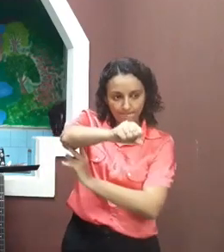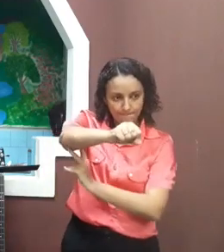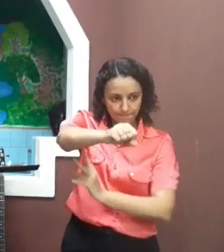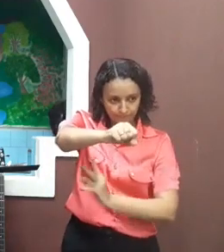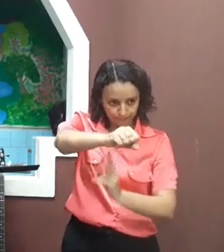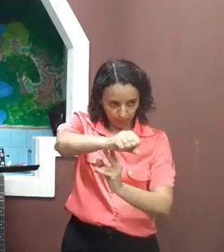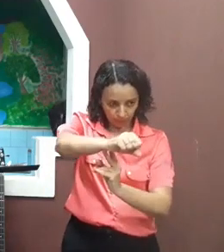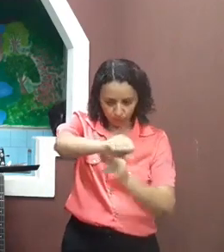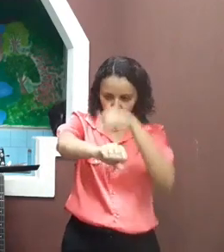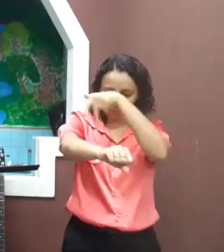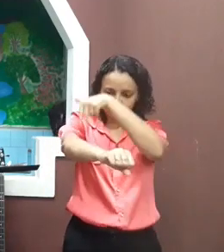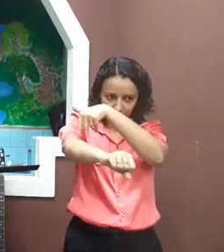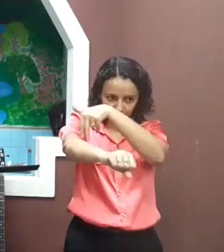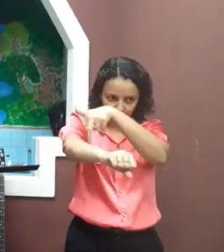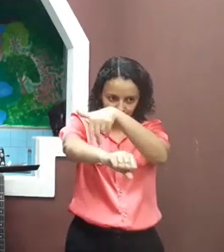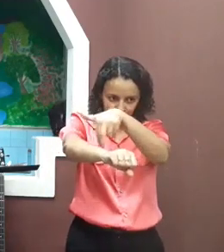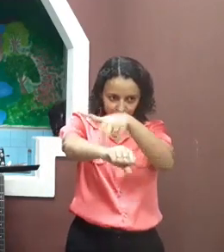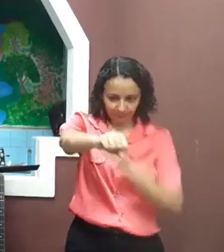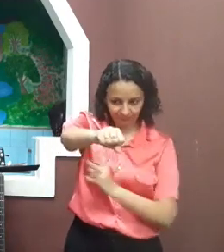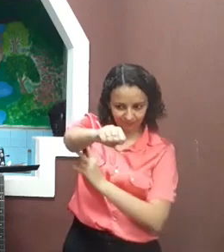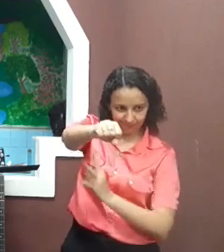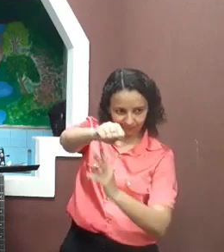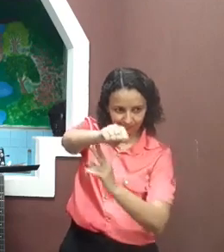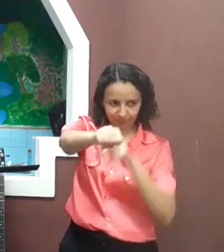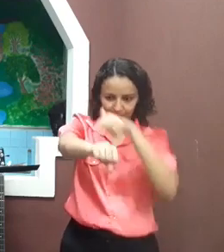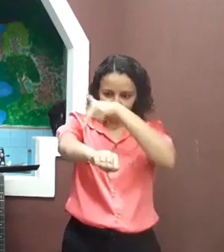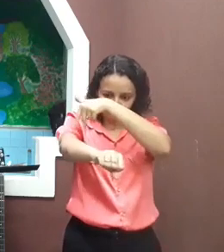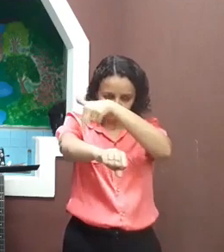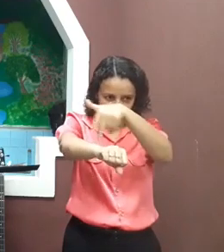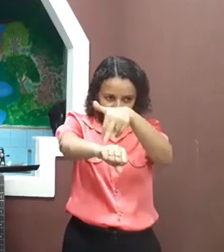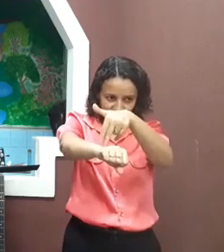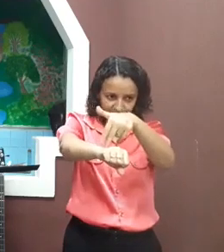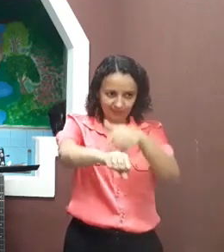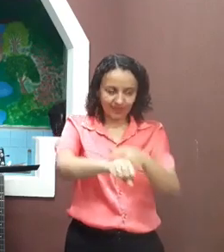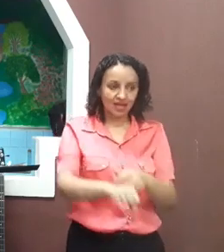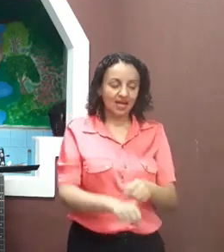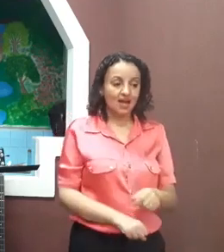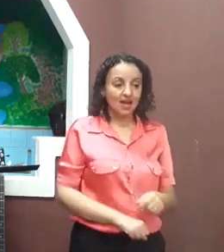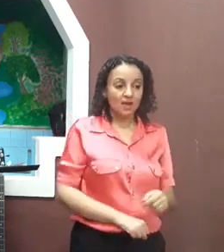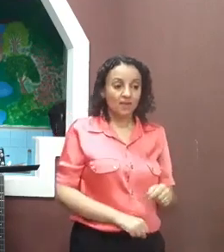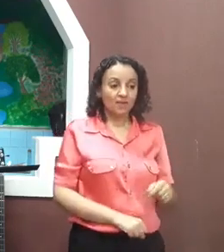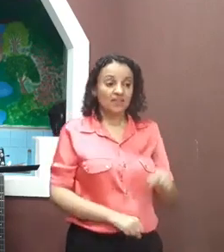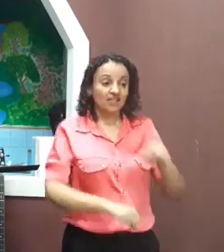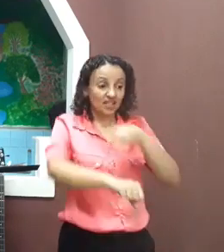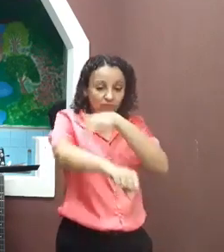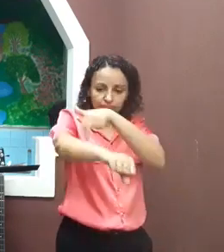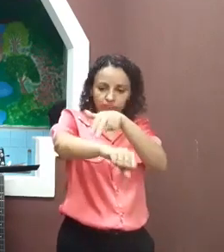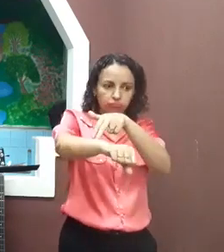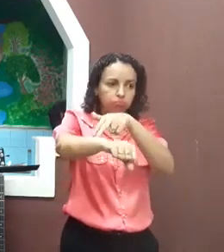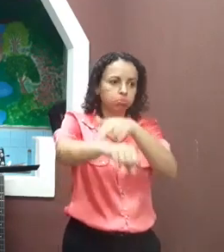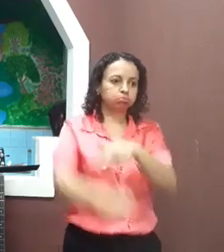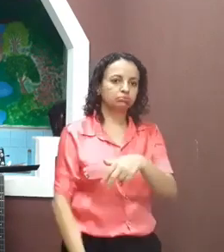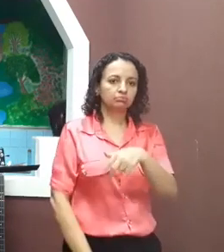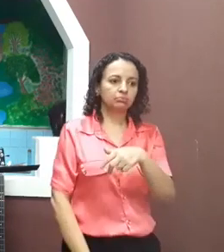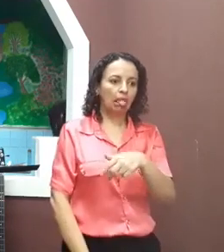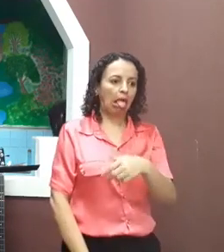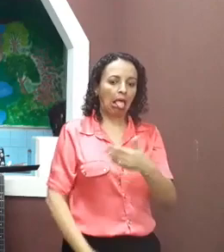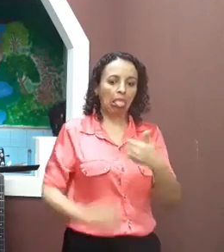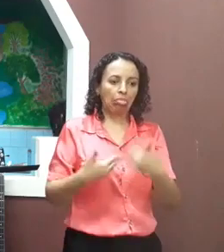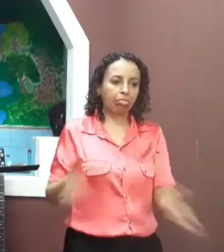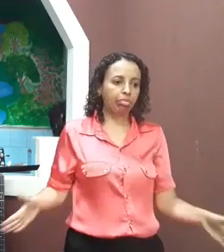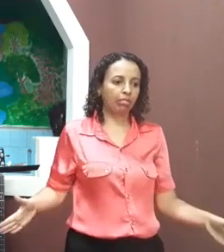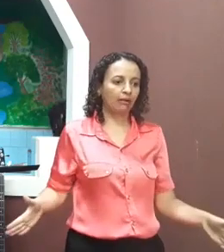né? Eu não preciso cair na ponte se o Salvador me avisou antes. Pastor, não vai não, que a